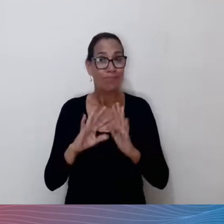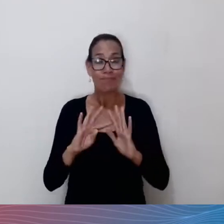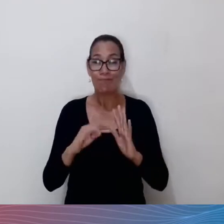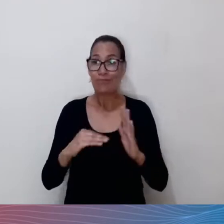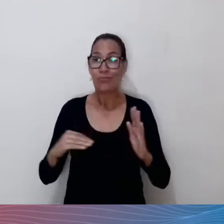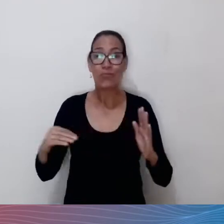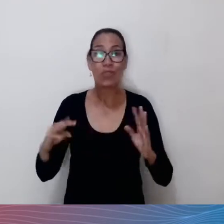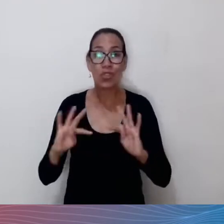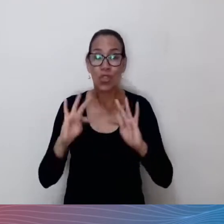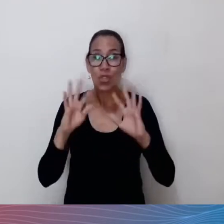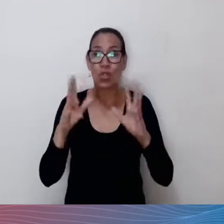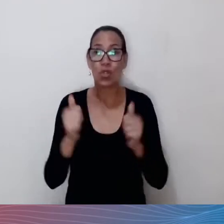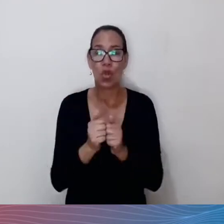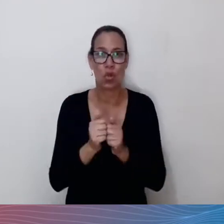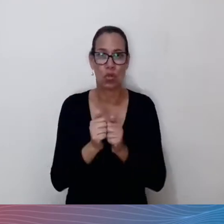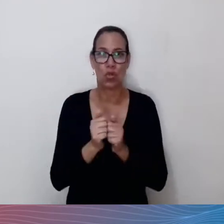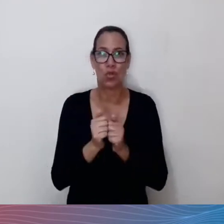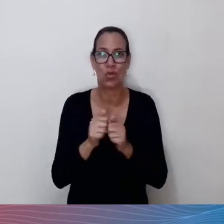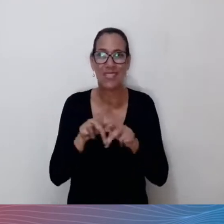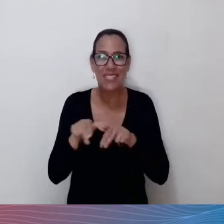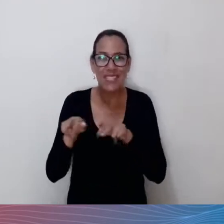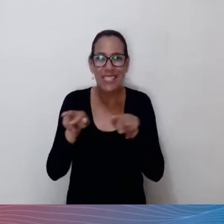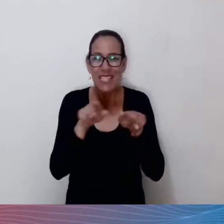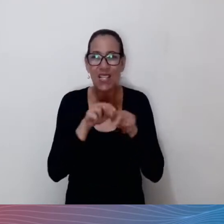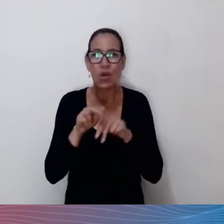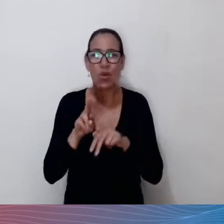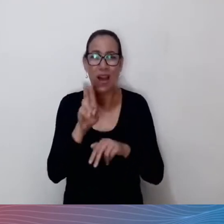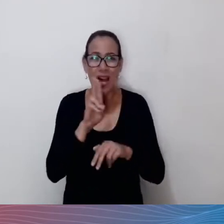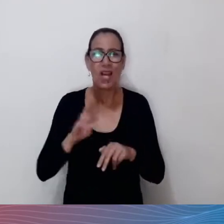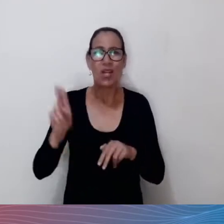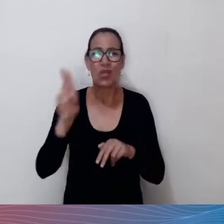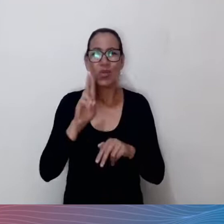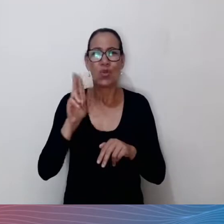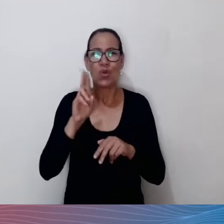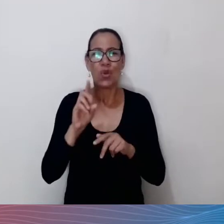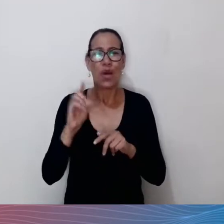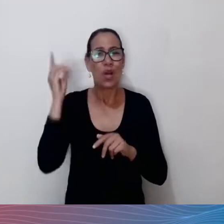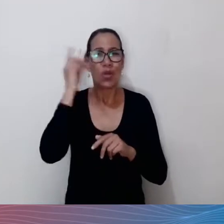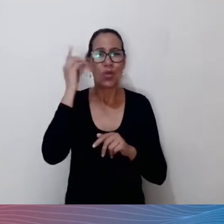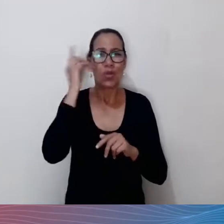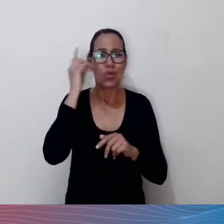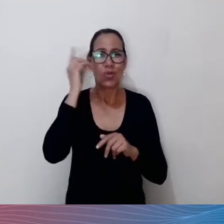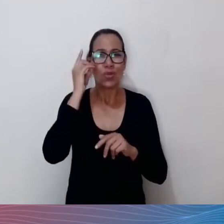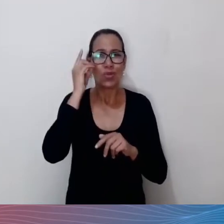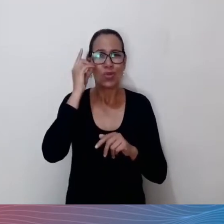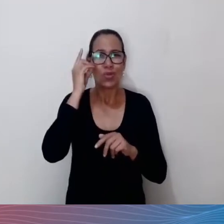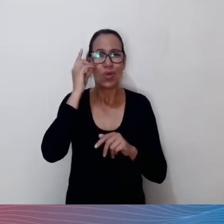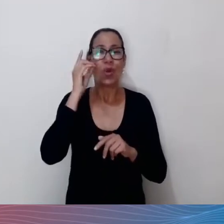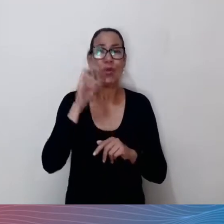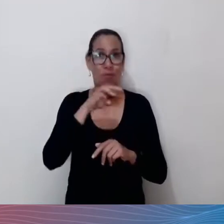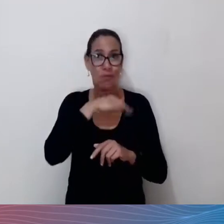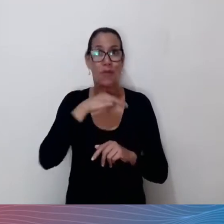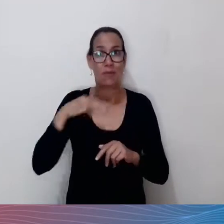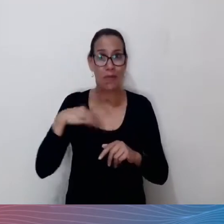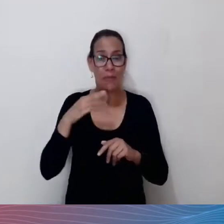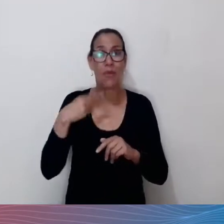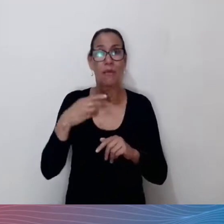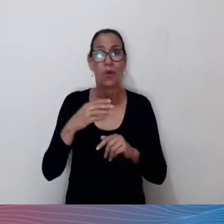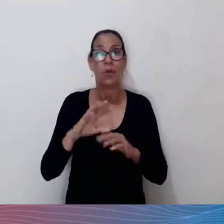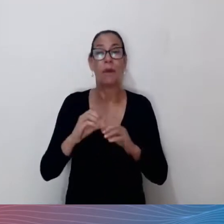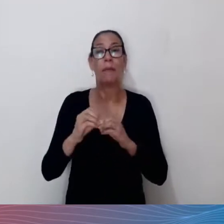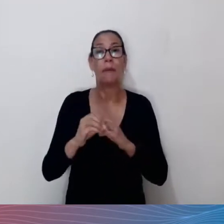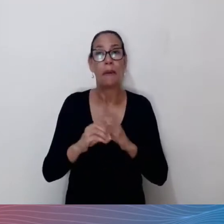nós vamos edificar o corpo de Cristo. Então, por séculos e séculos, irmãos, o